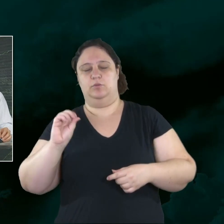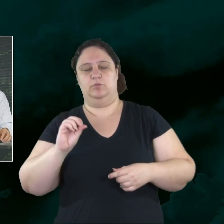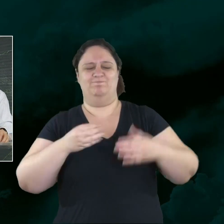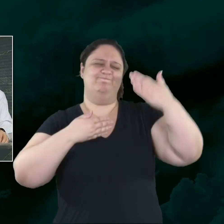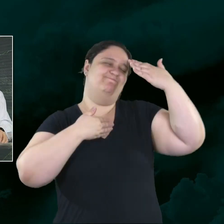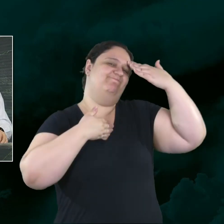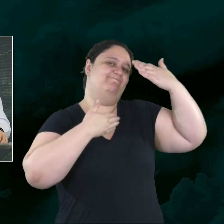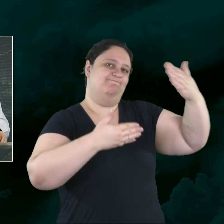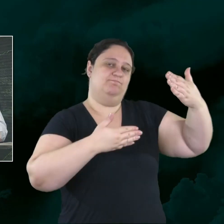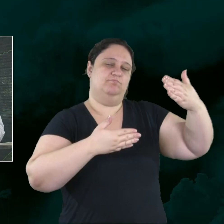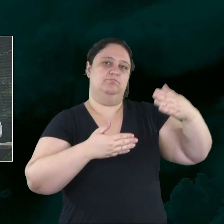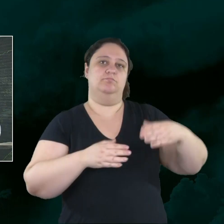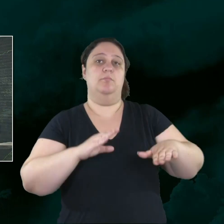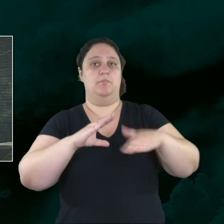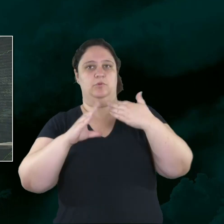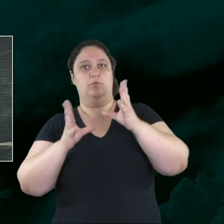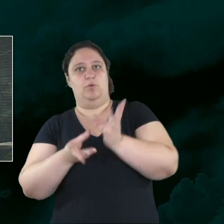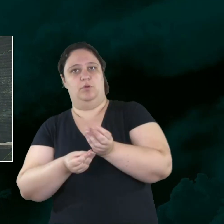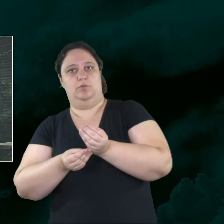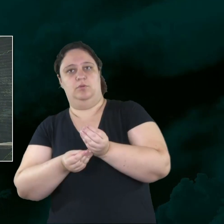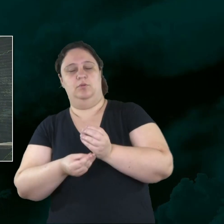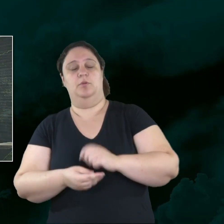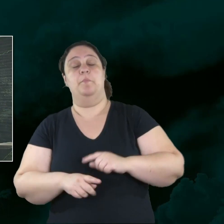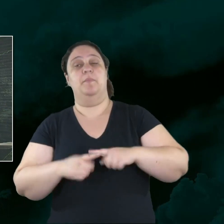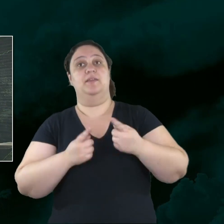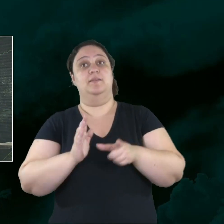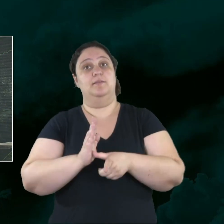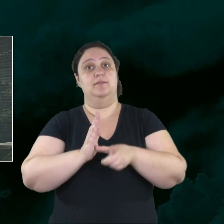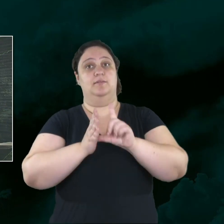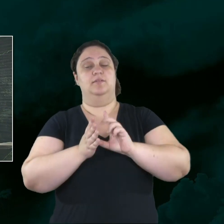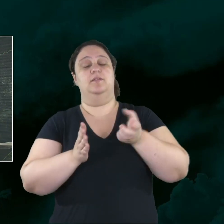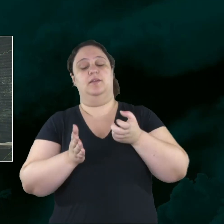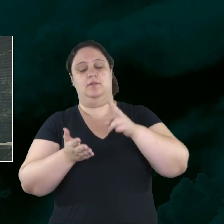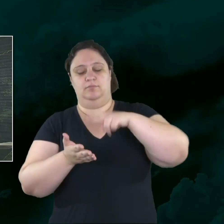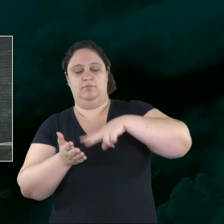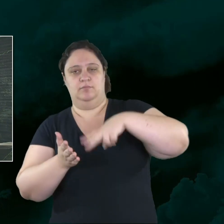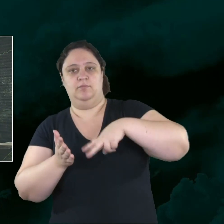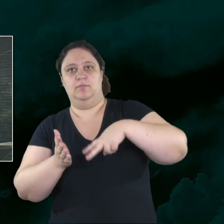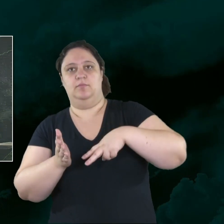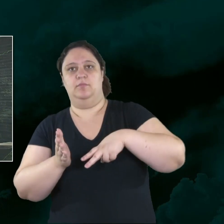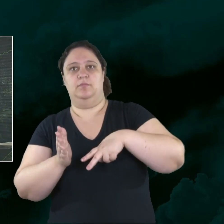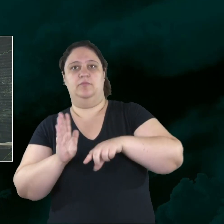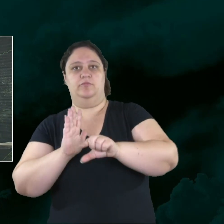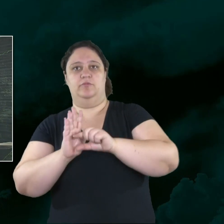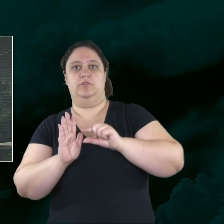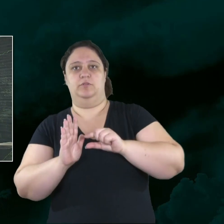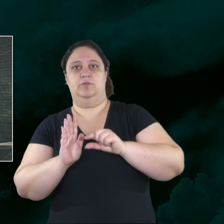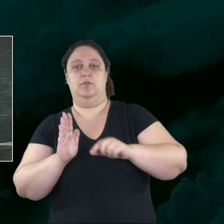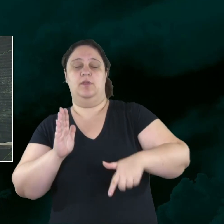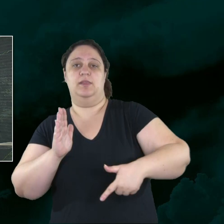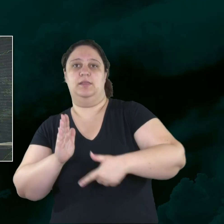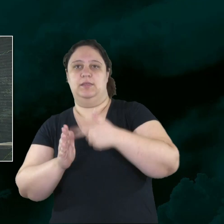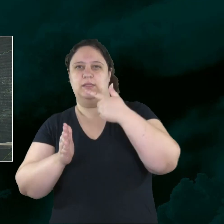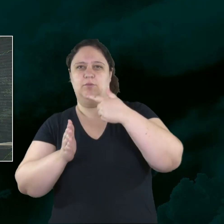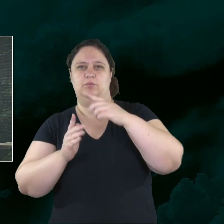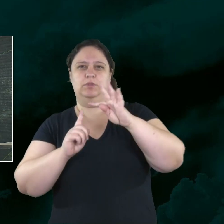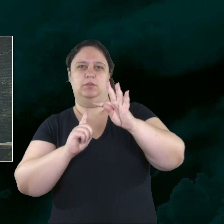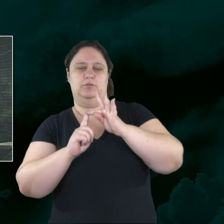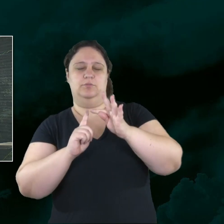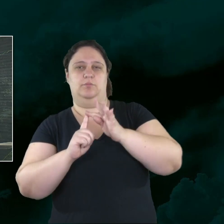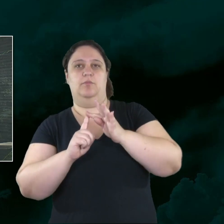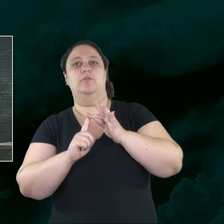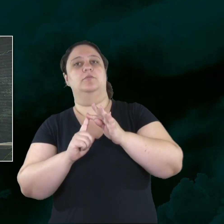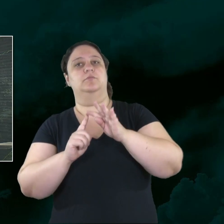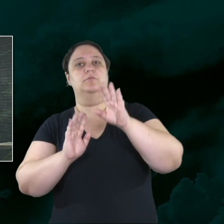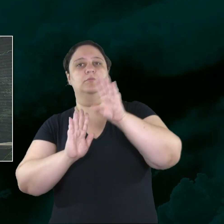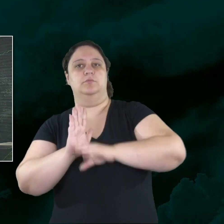seguinte, fazendo um resumo, mas antes do resumo, eu queria ler uns versículos, 2 Timóteo 3, de 1 a 5.